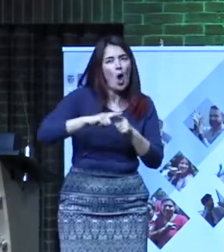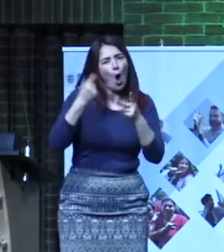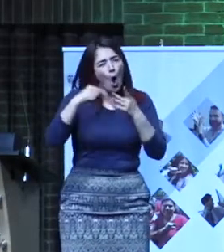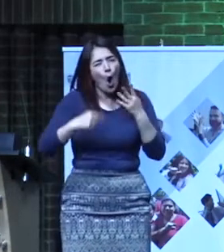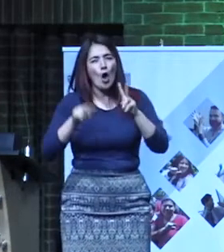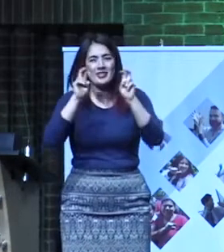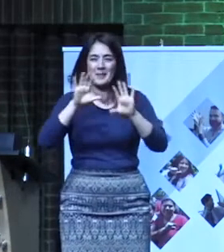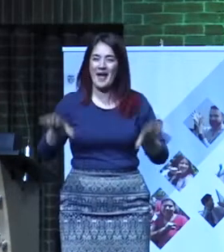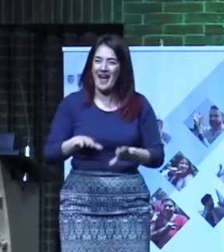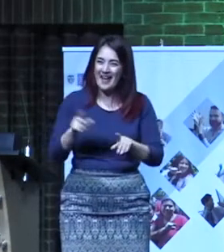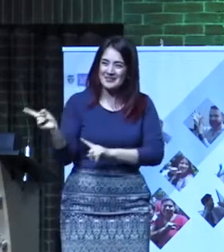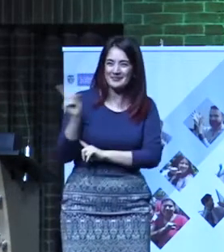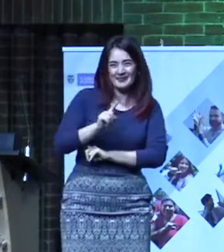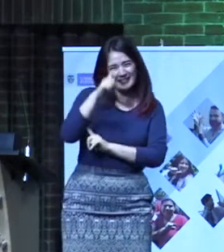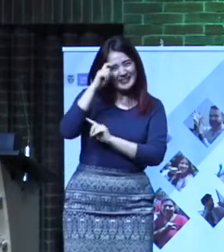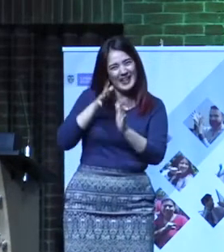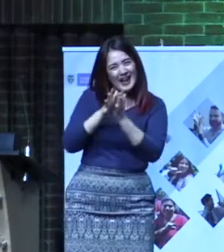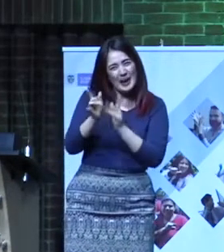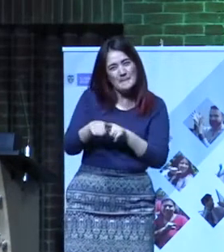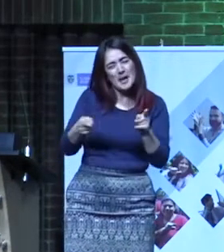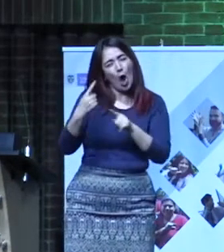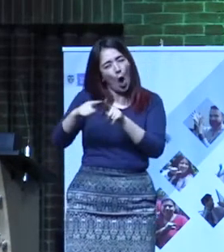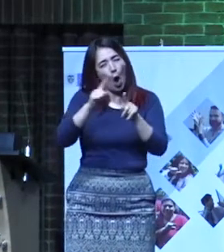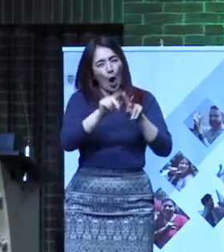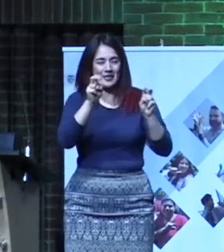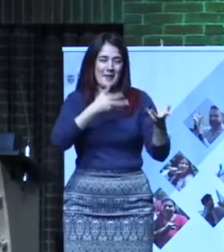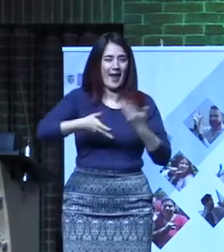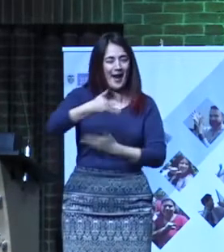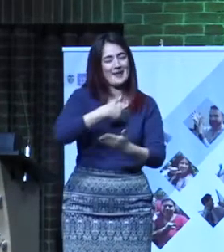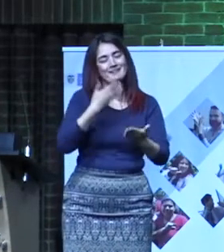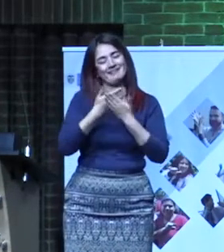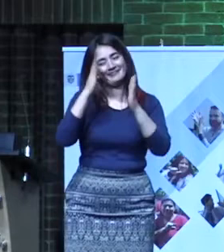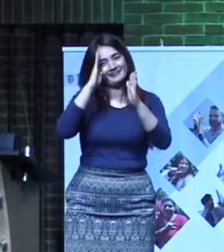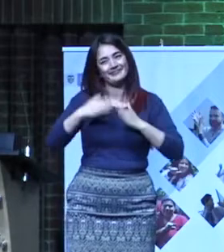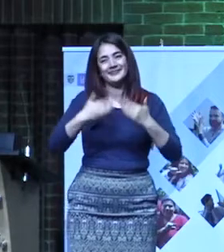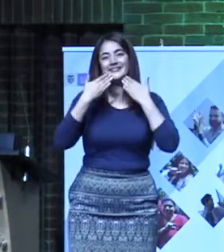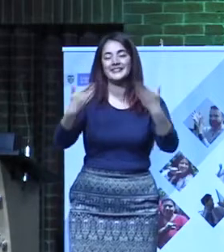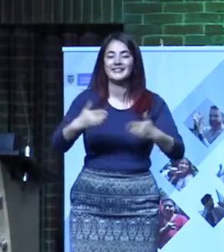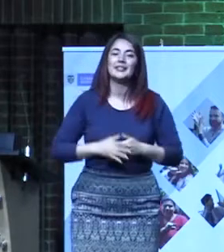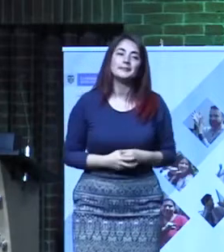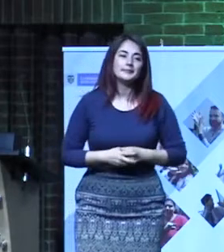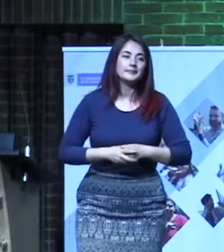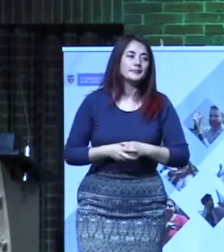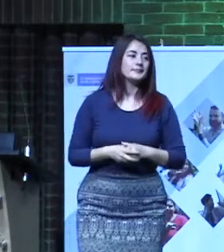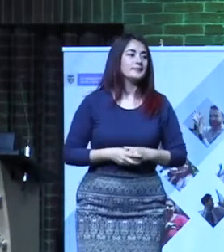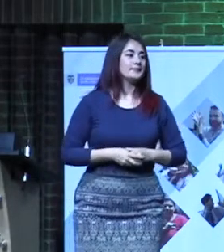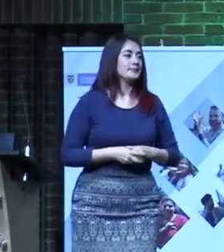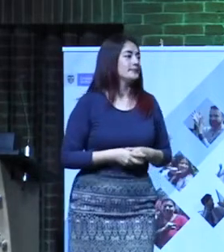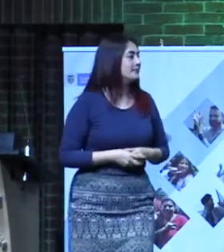explicará la directora al final, la oportunidad de seguir conversando. Muchas gracias.